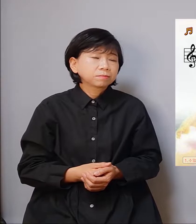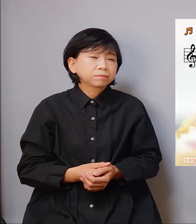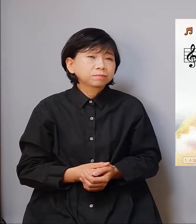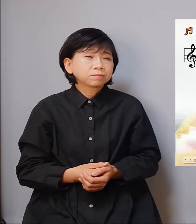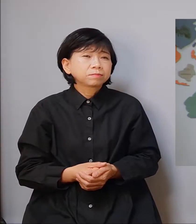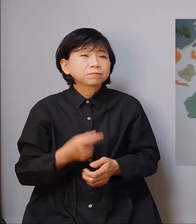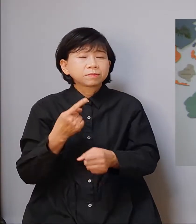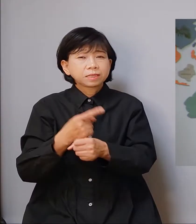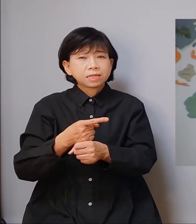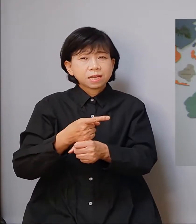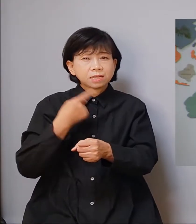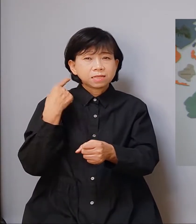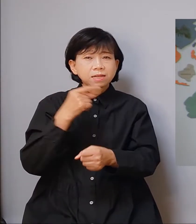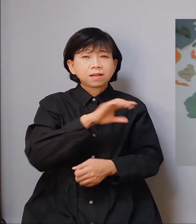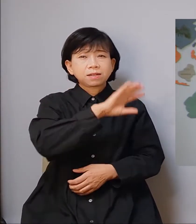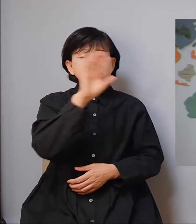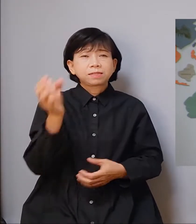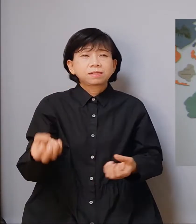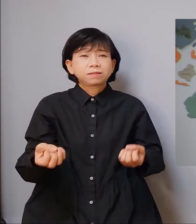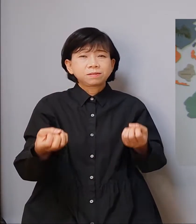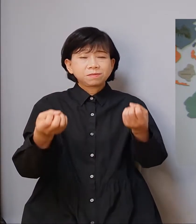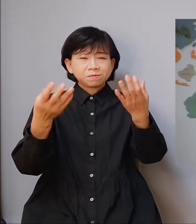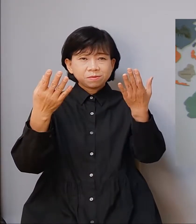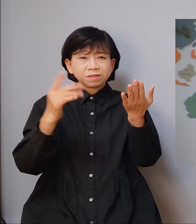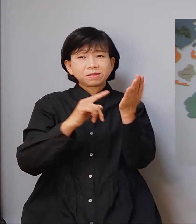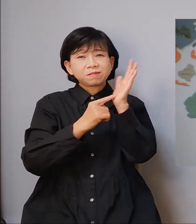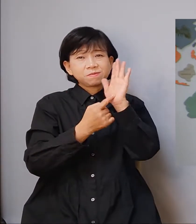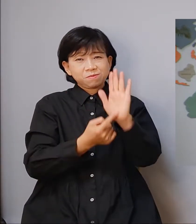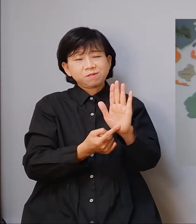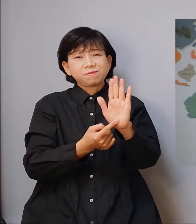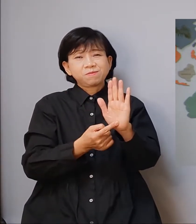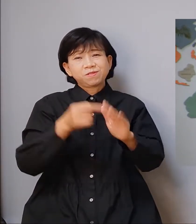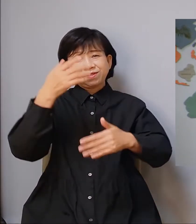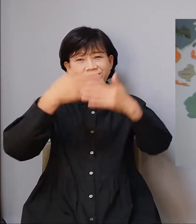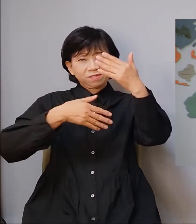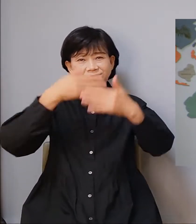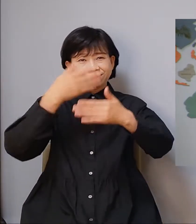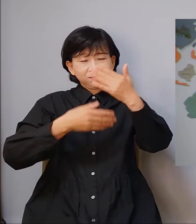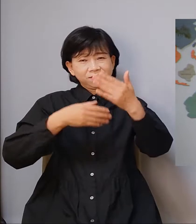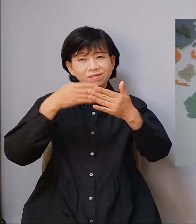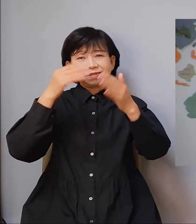작년도 크리스마스 우리 짧은 영상 같이 한번 여러분 봤습니다. 우리 다